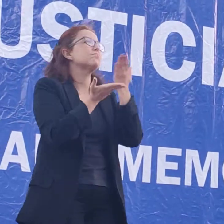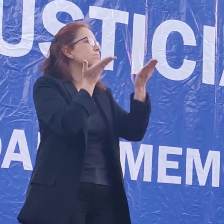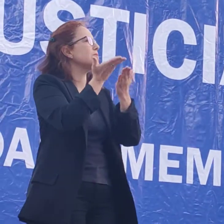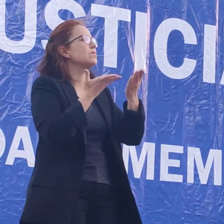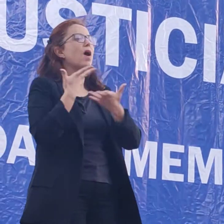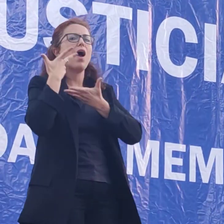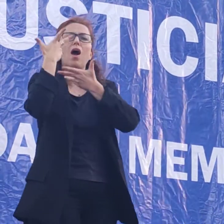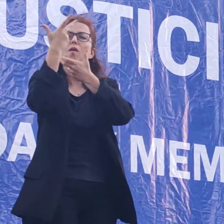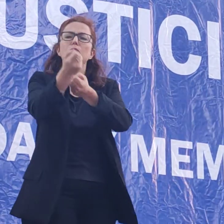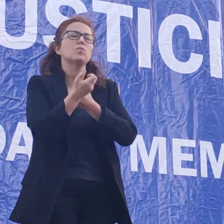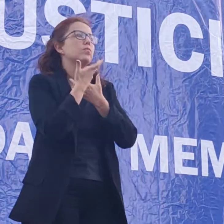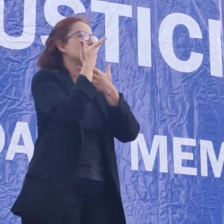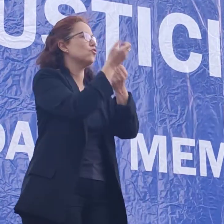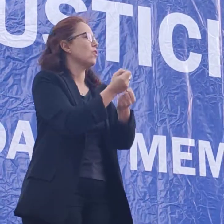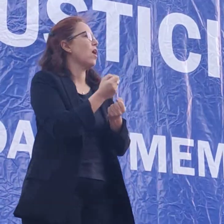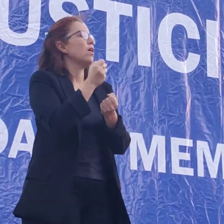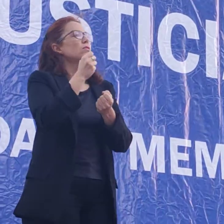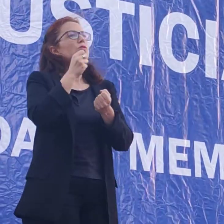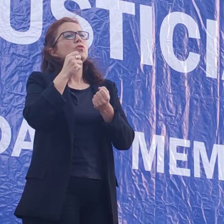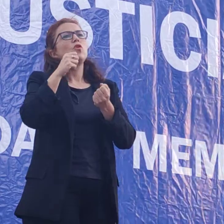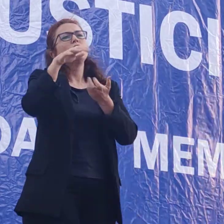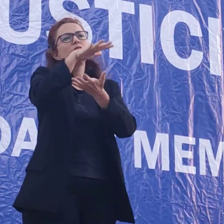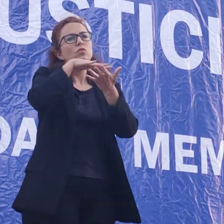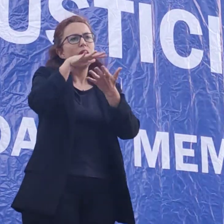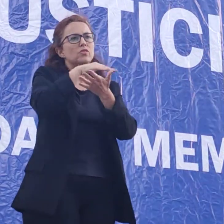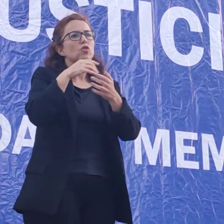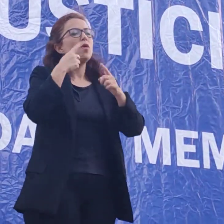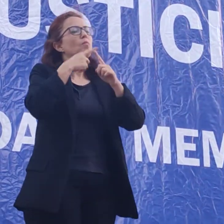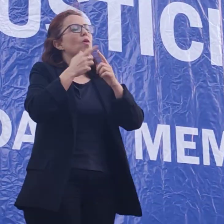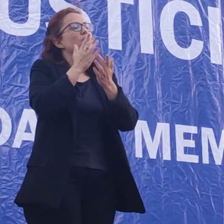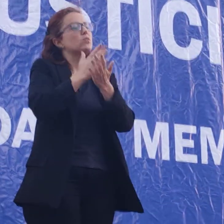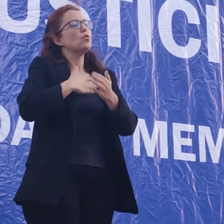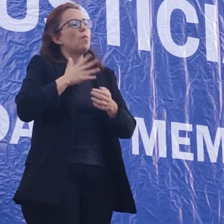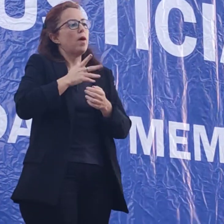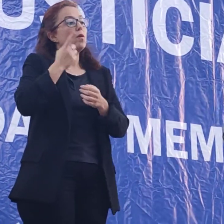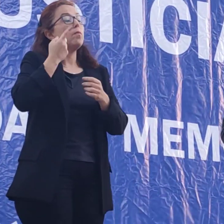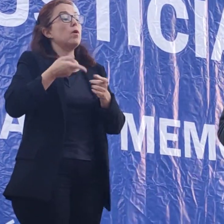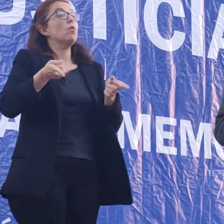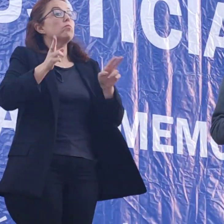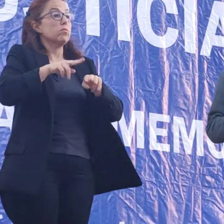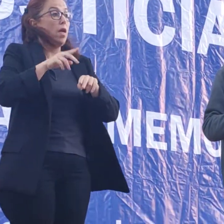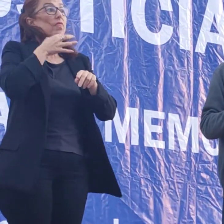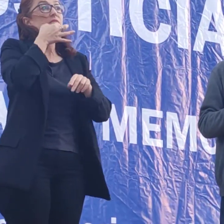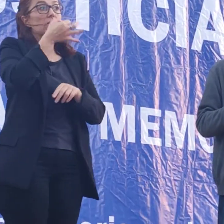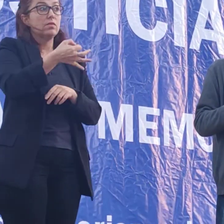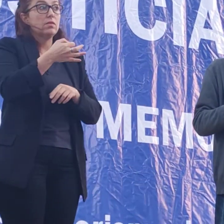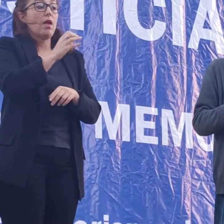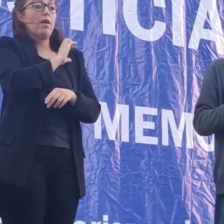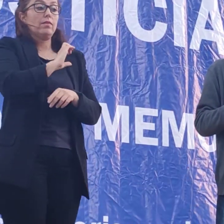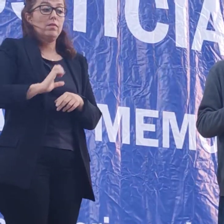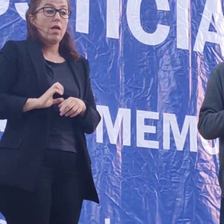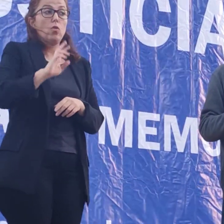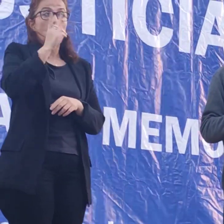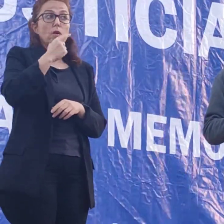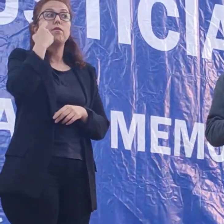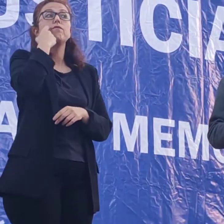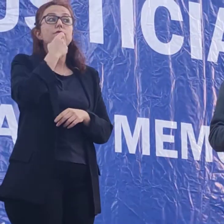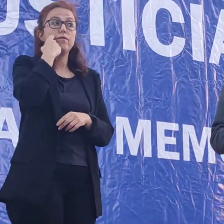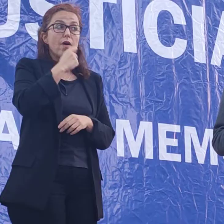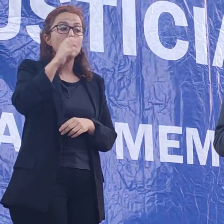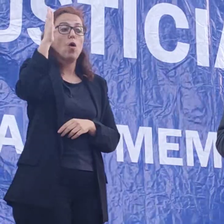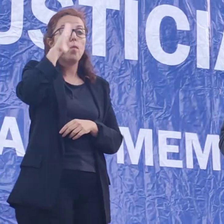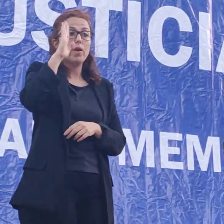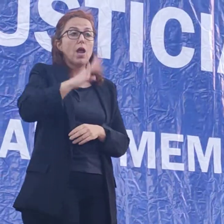causas de derechos humanos. Y lo reiteramos, el Estado uruguayo aún tiene pendiente el homenaje memorialístico